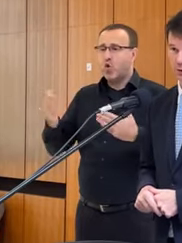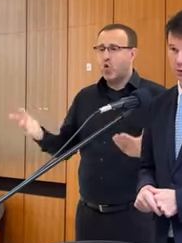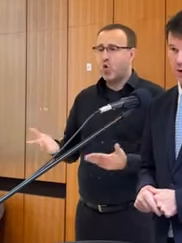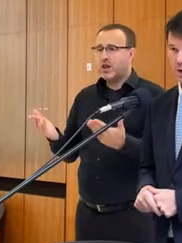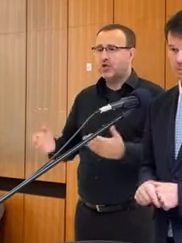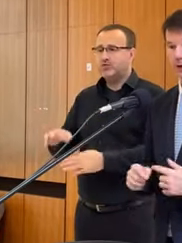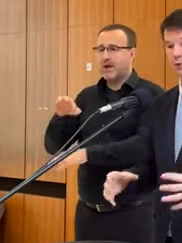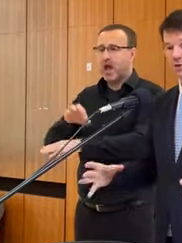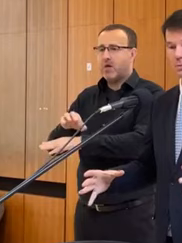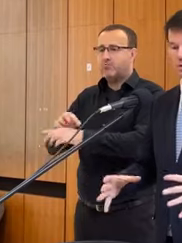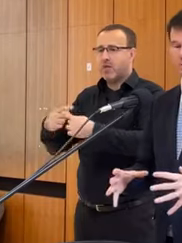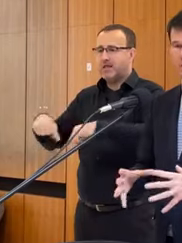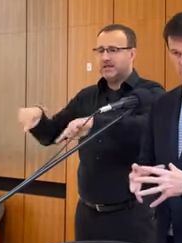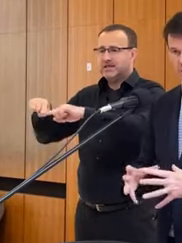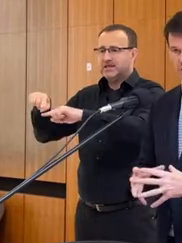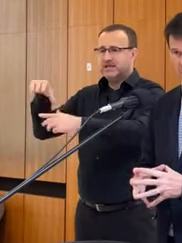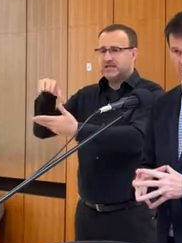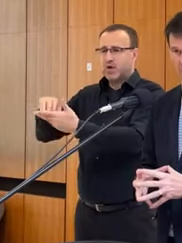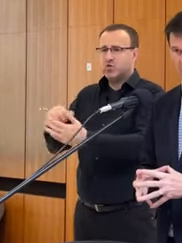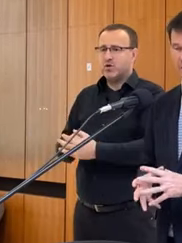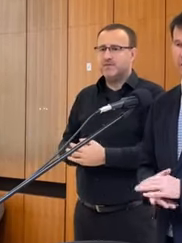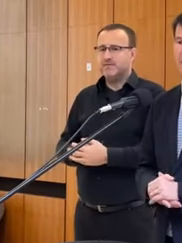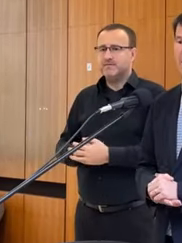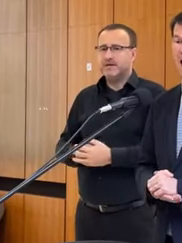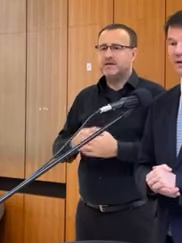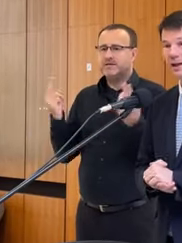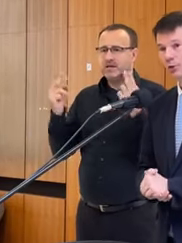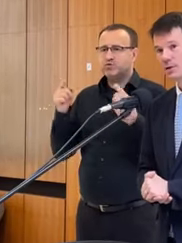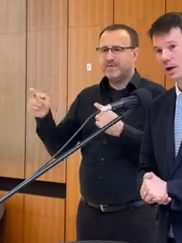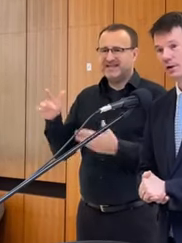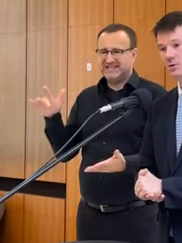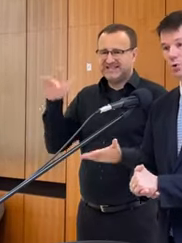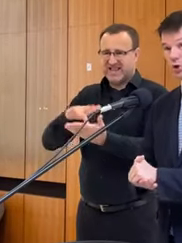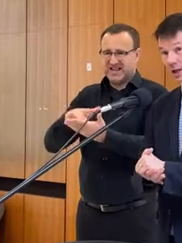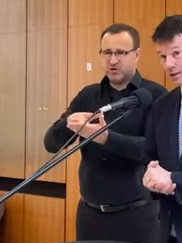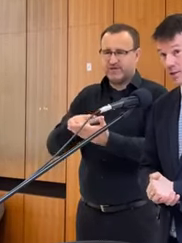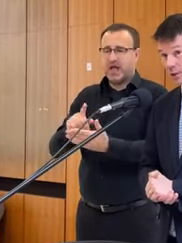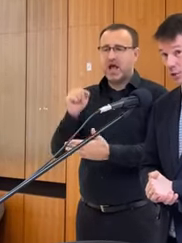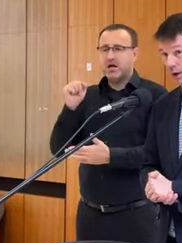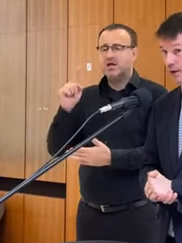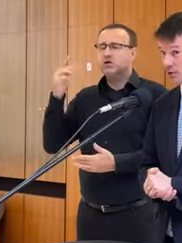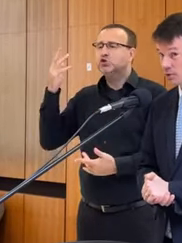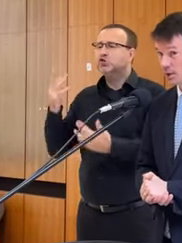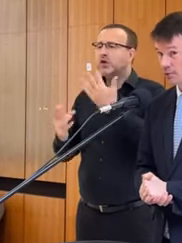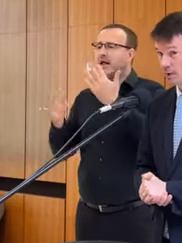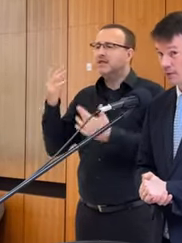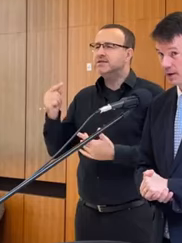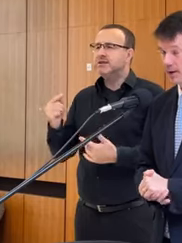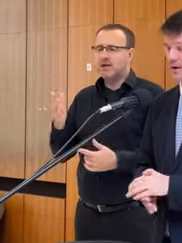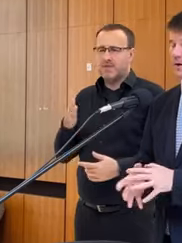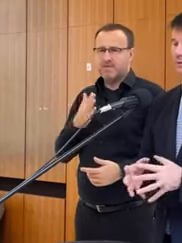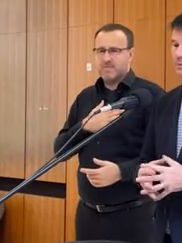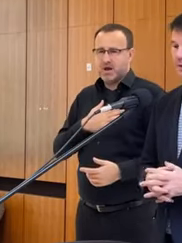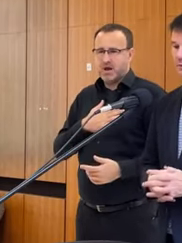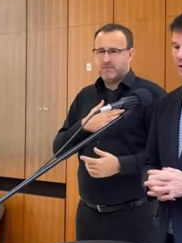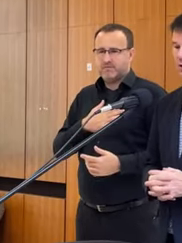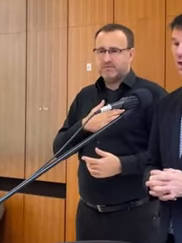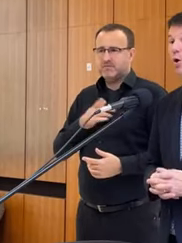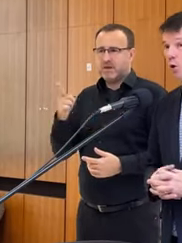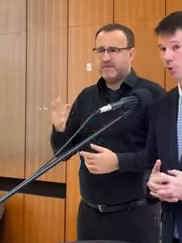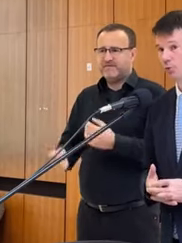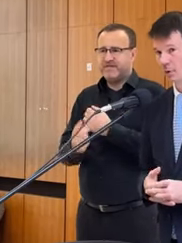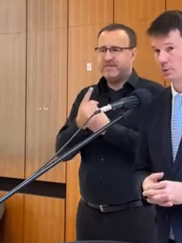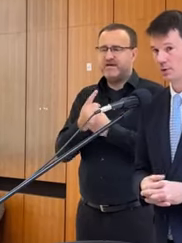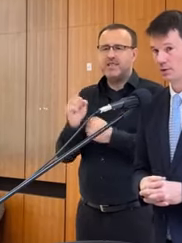ambulantný sektor, pretože samozrejme je centralizovaný, ale na druhej strane zo štatistik, ktoré jednoznačne máme, vyplýva,